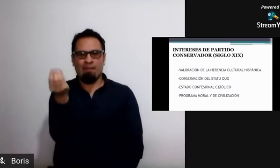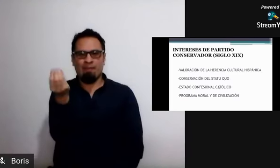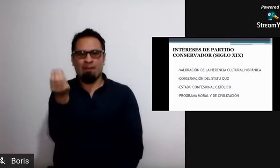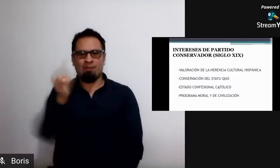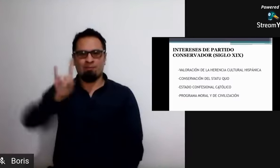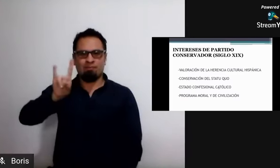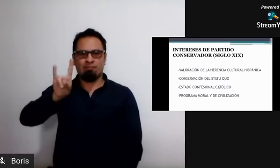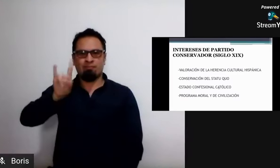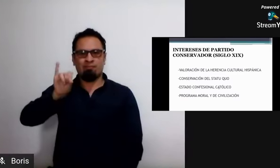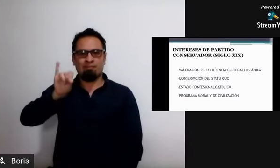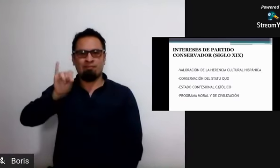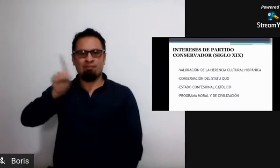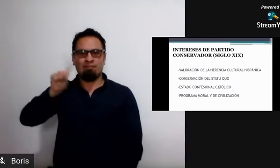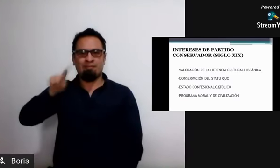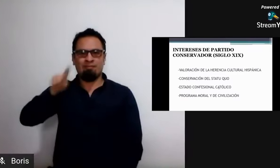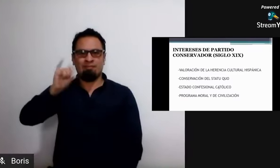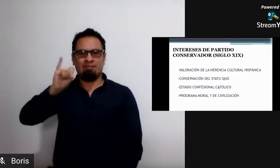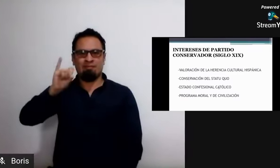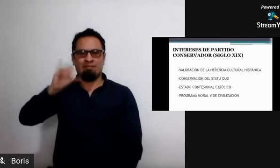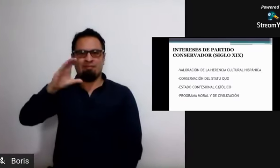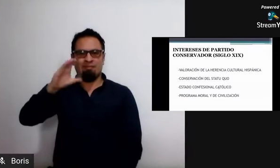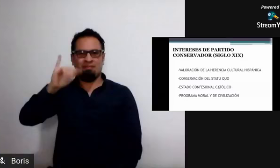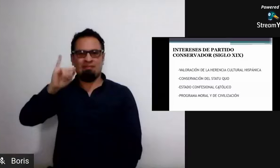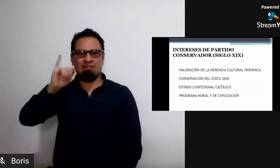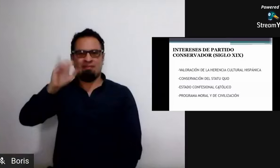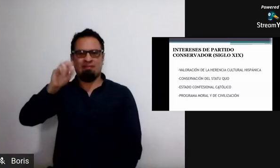gobernanza en España.